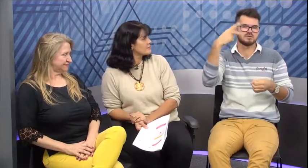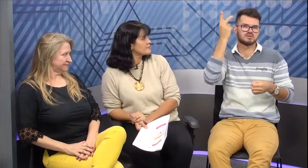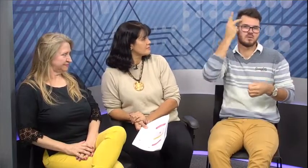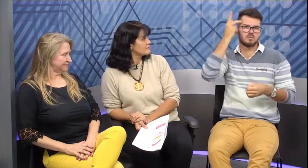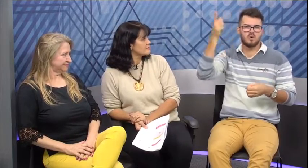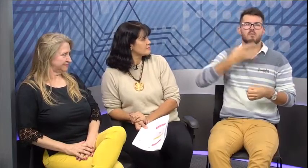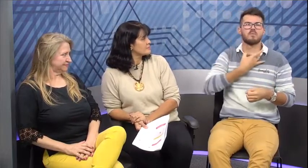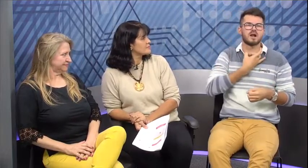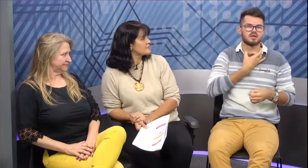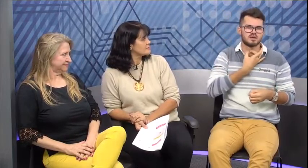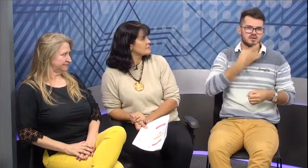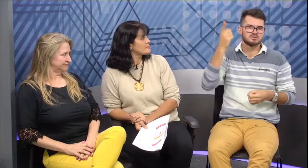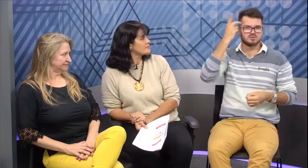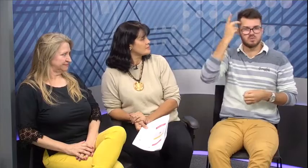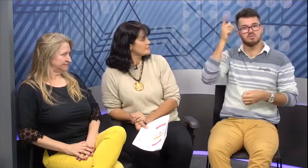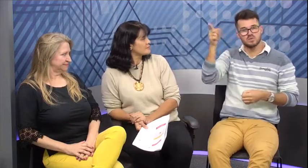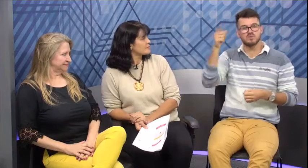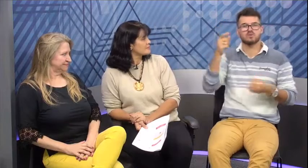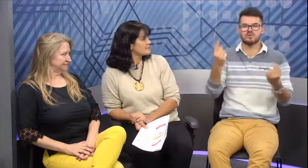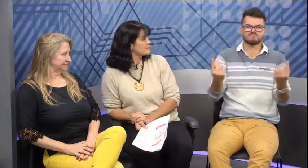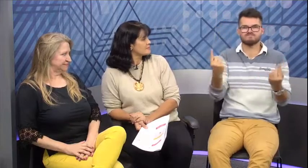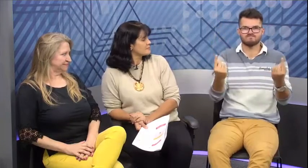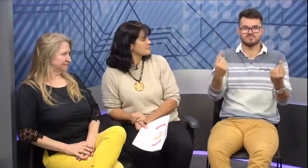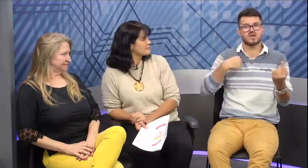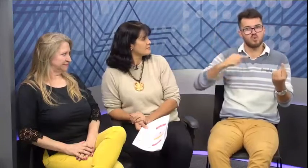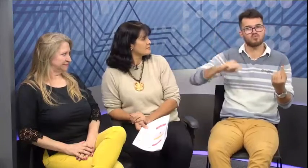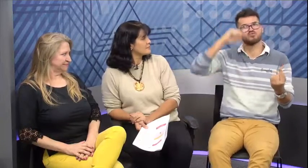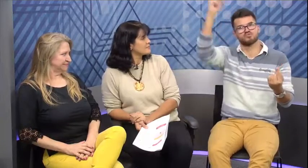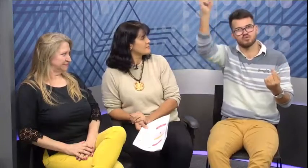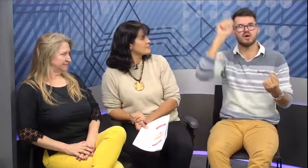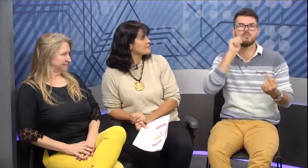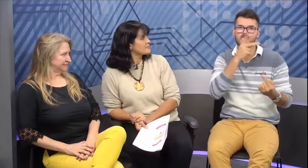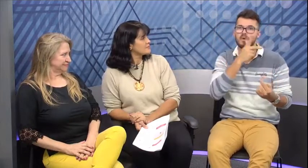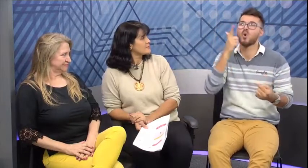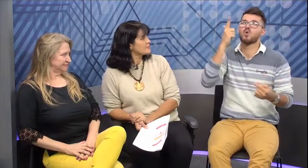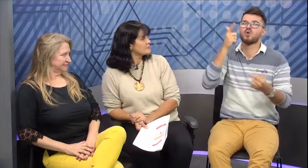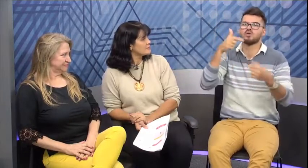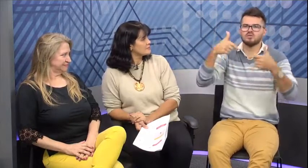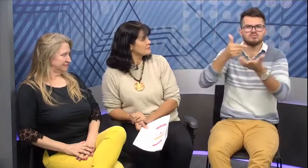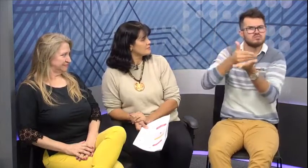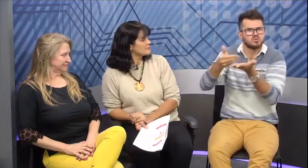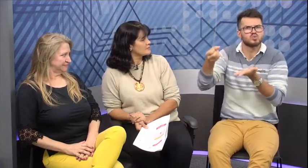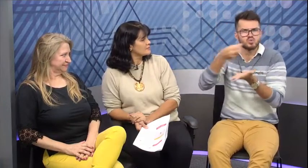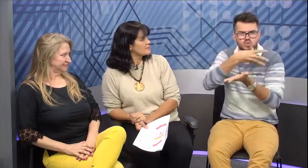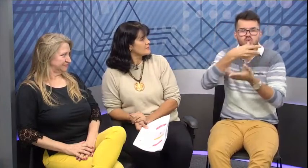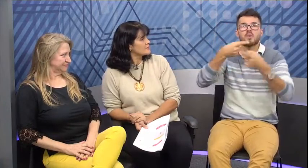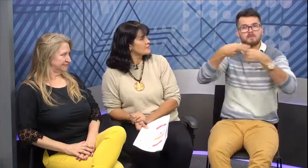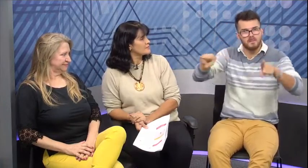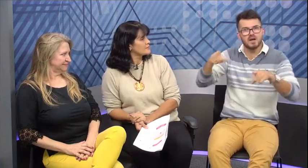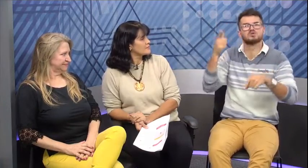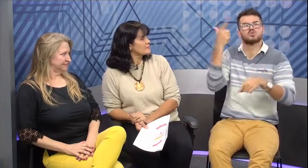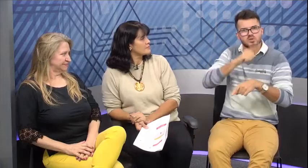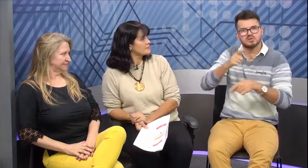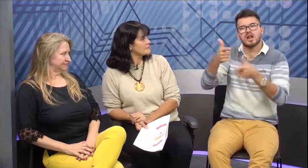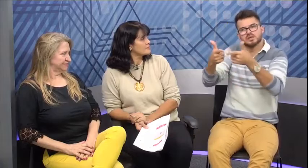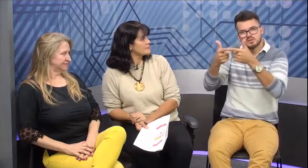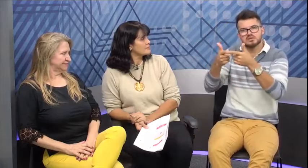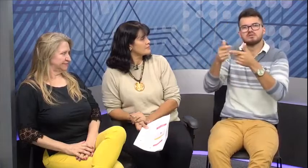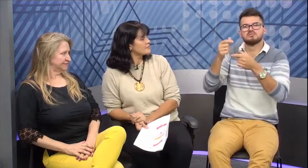fazendo na Unesp, em Marília, estou fazendo mestrado ali. E aí, depois, quando eu fui para o Amapá, né, quando eu comecei a trabalhar, e